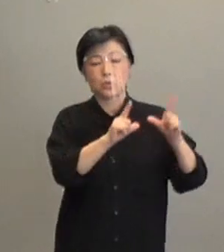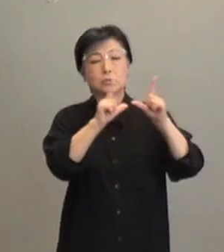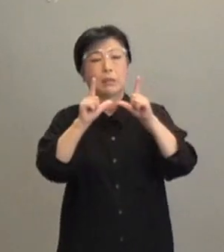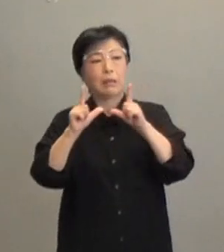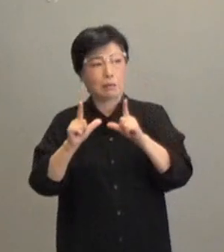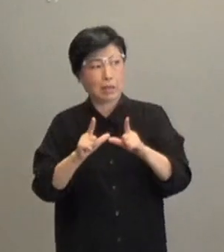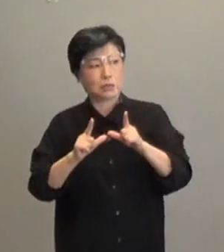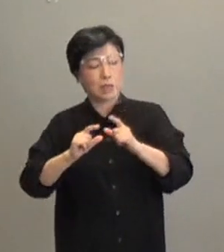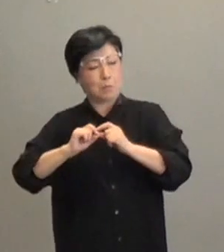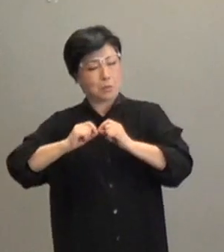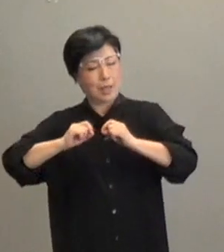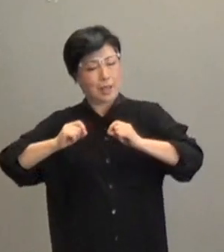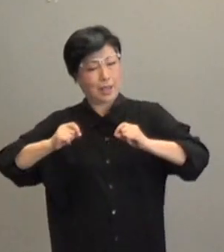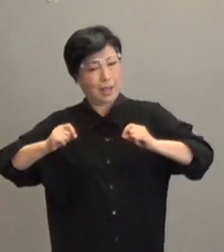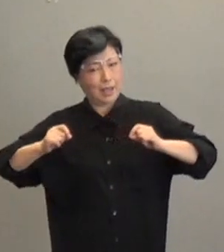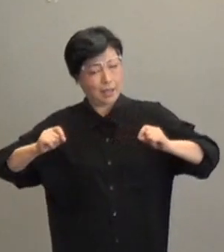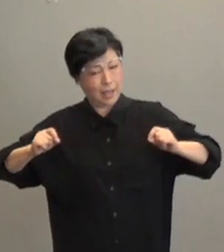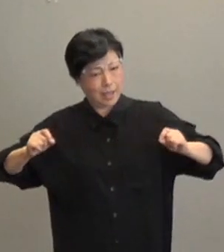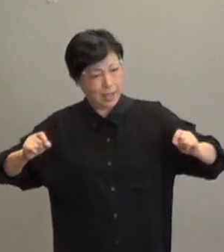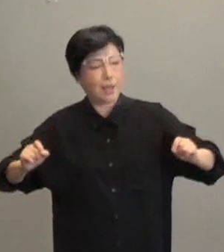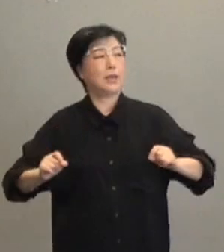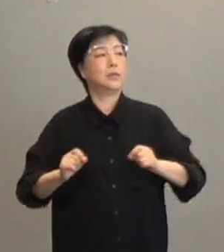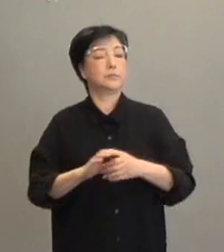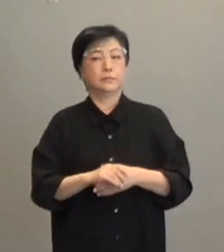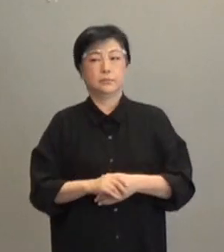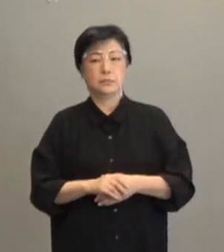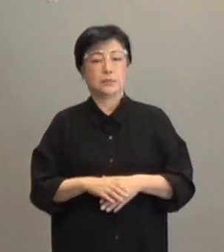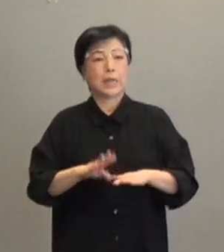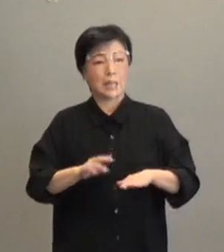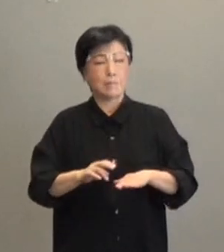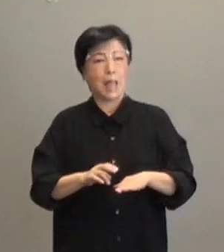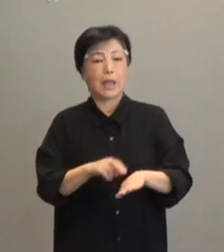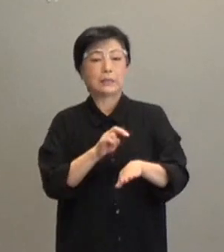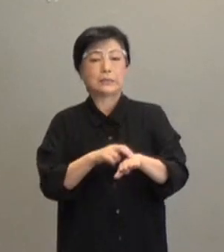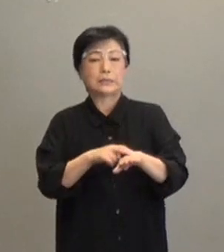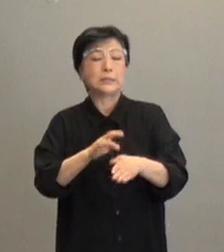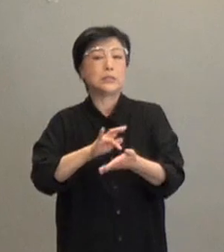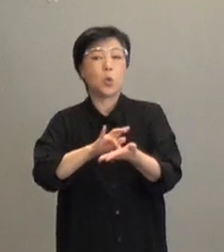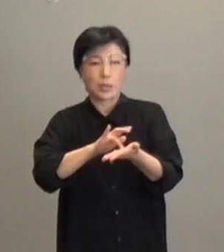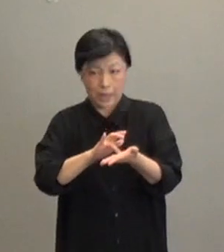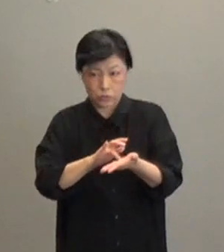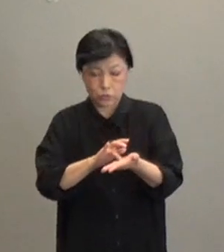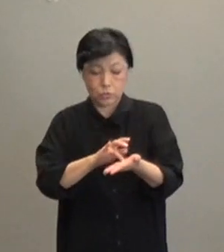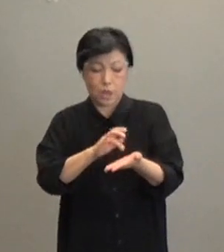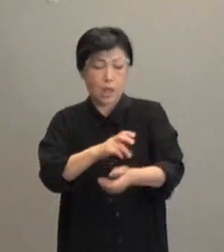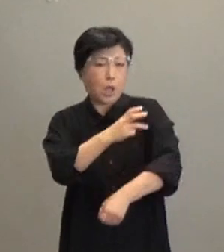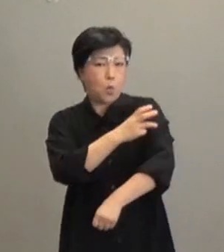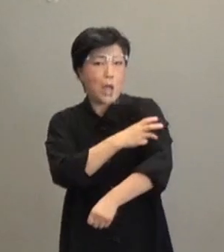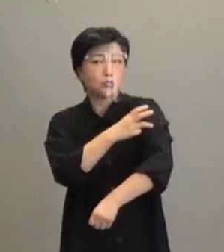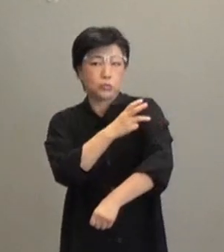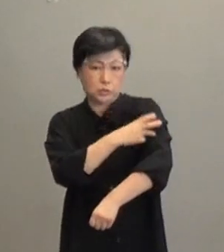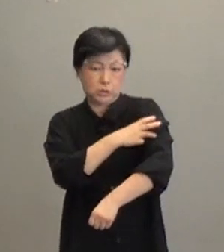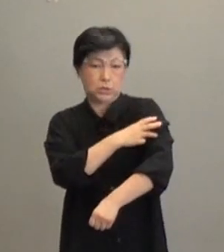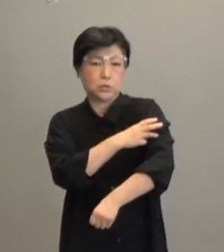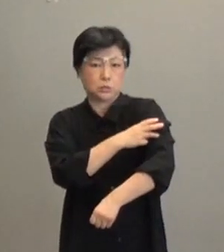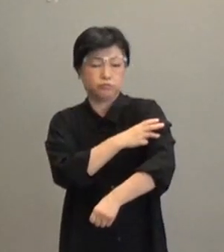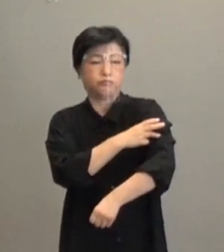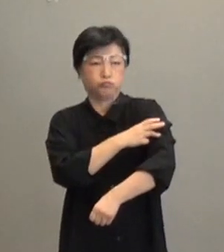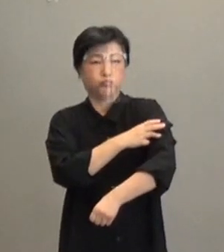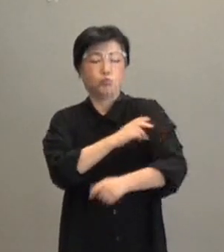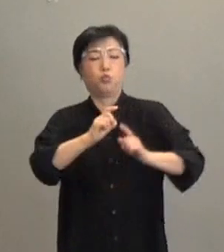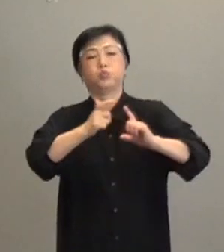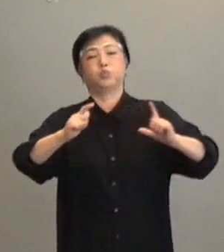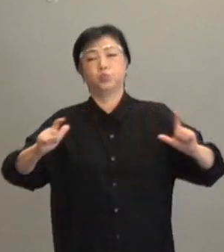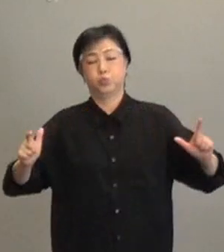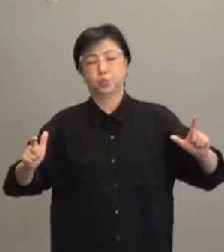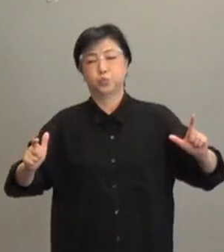かなり長く続いていると思います。で、今治療薬の話ですとかワクチンの接種もほとんど、かなり広まっているとは